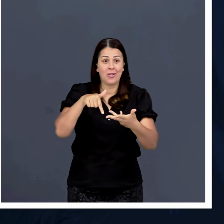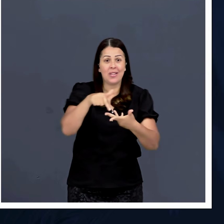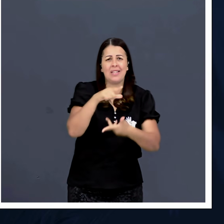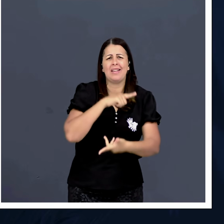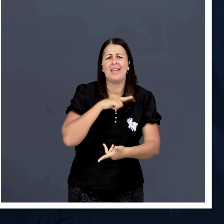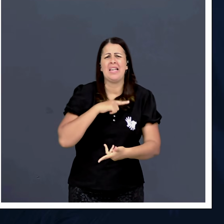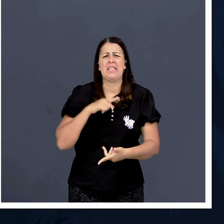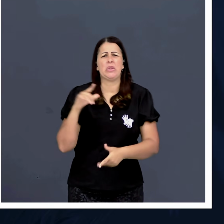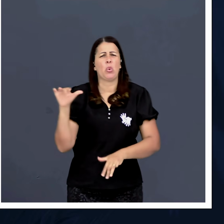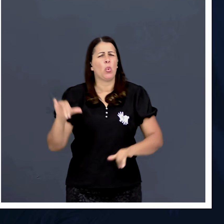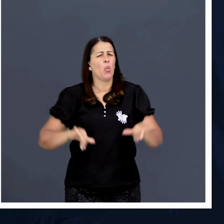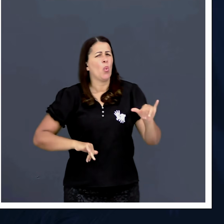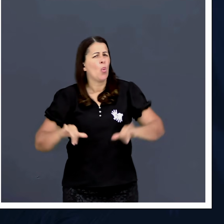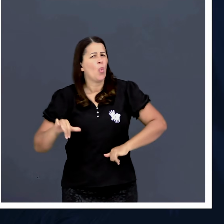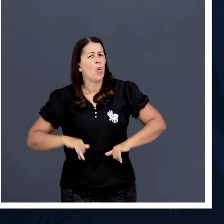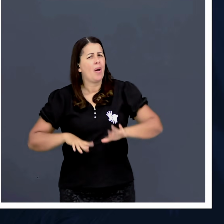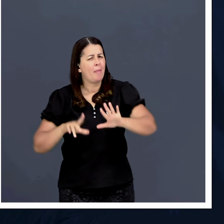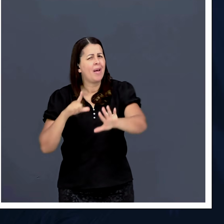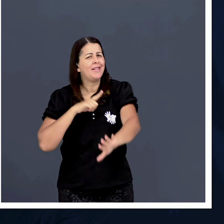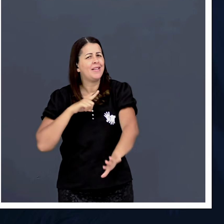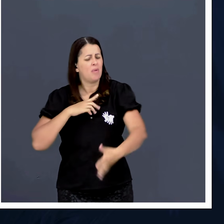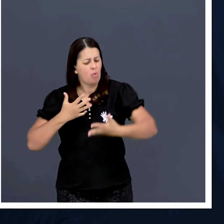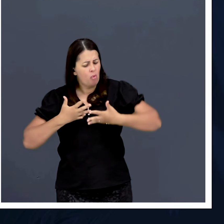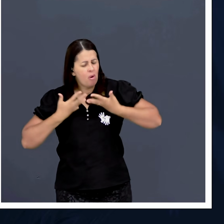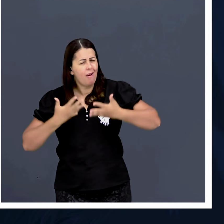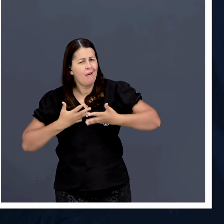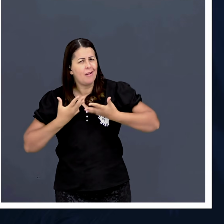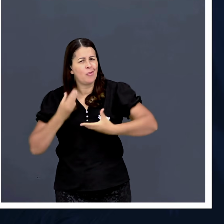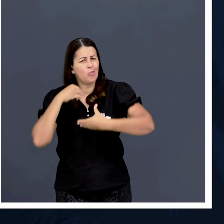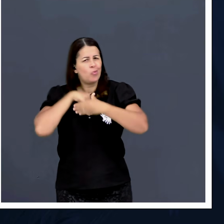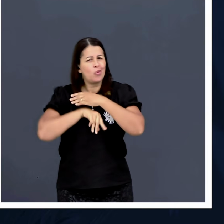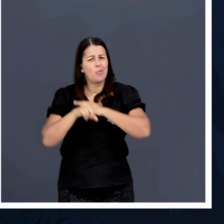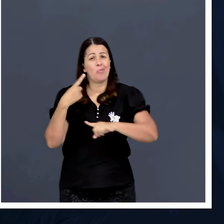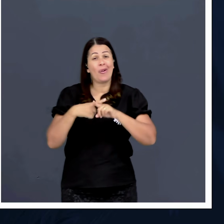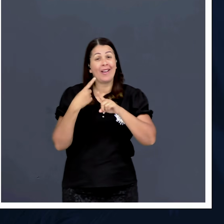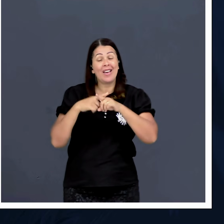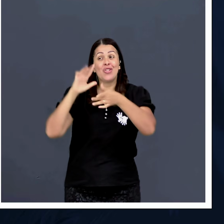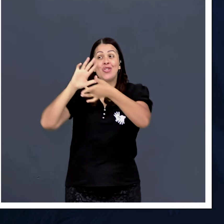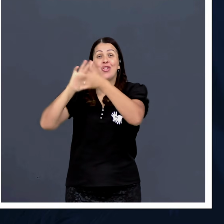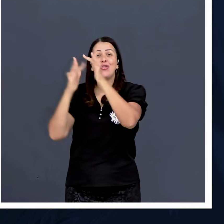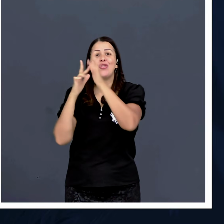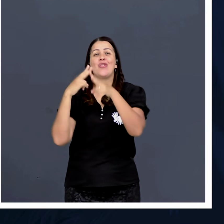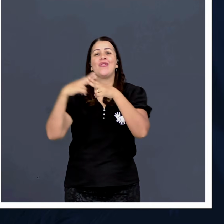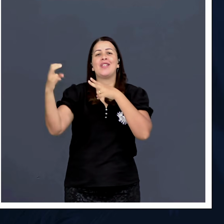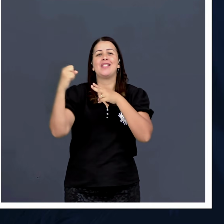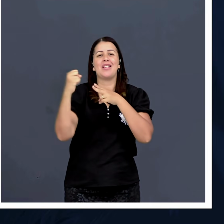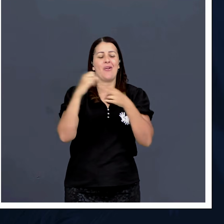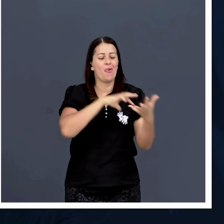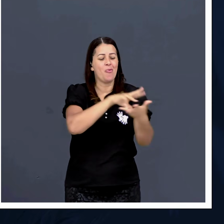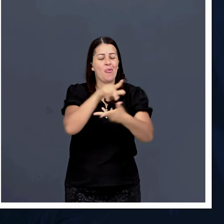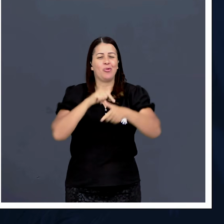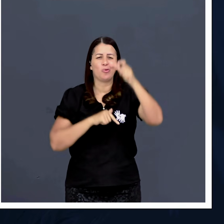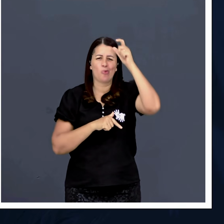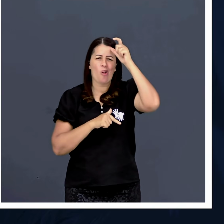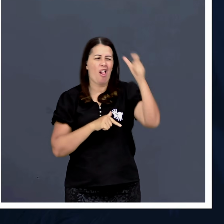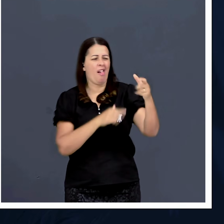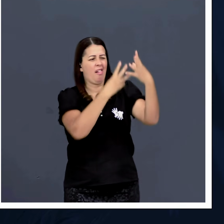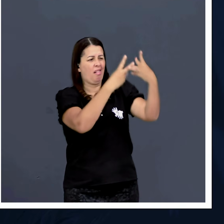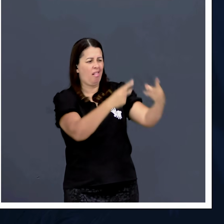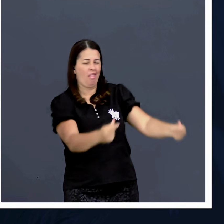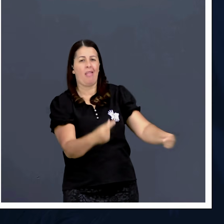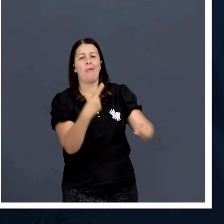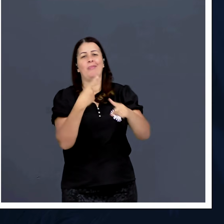tereis aflições, mas tende bom ânimo, eu venci o mundo. Aqui são as palavras